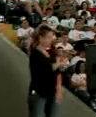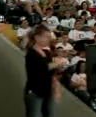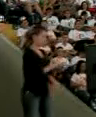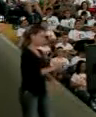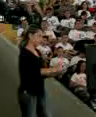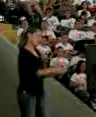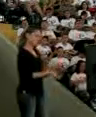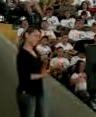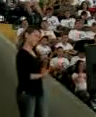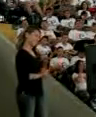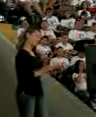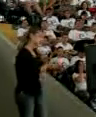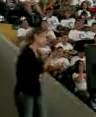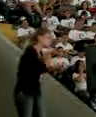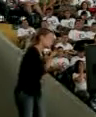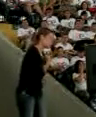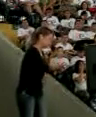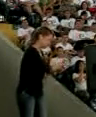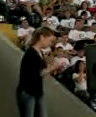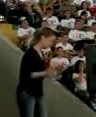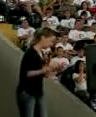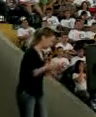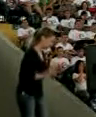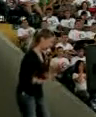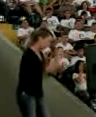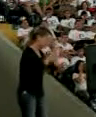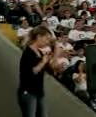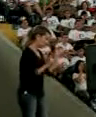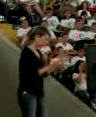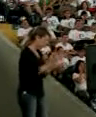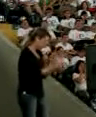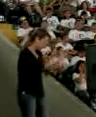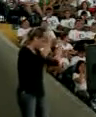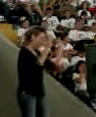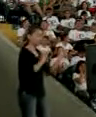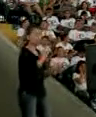queria autonomia? Encontre agora a sua solução.